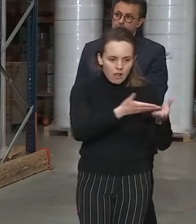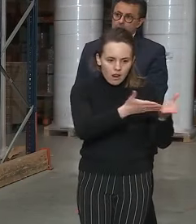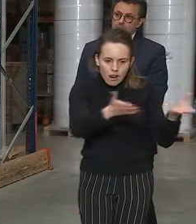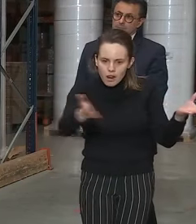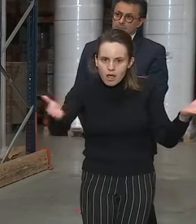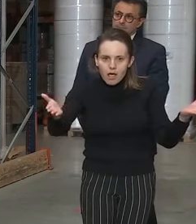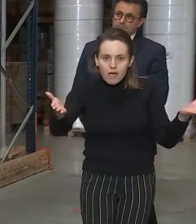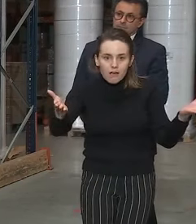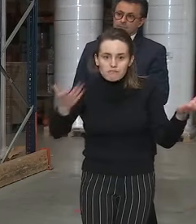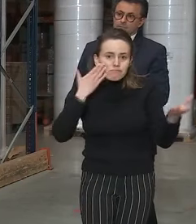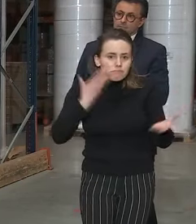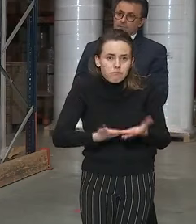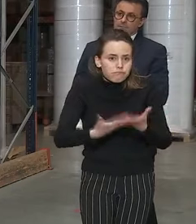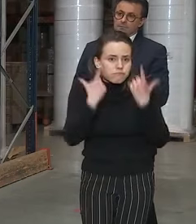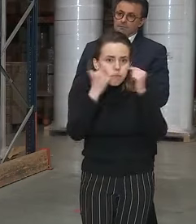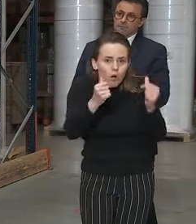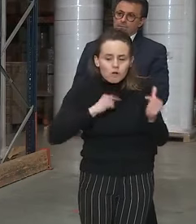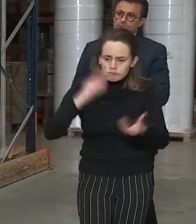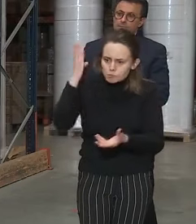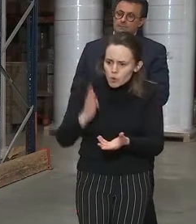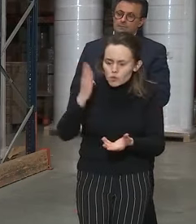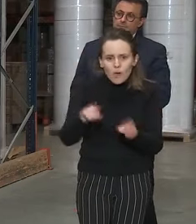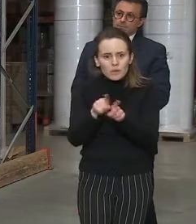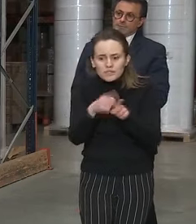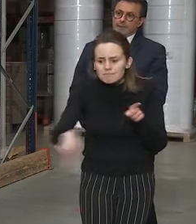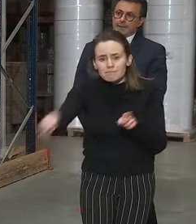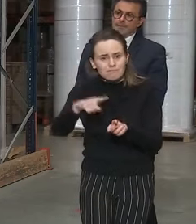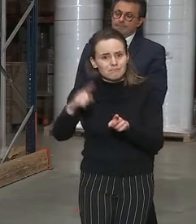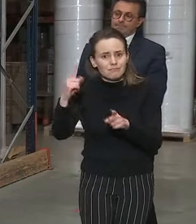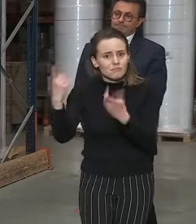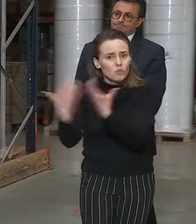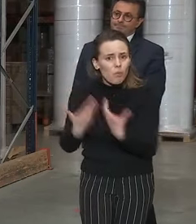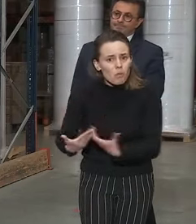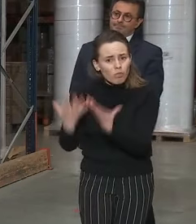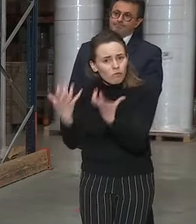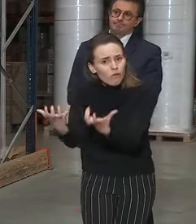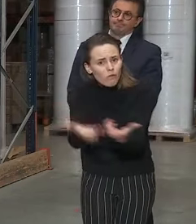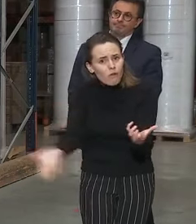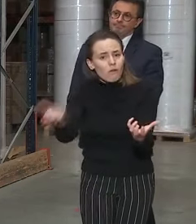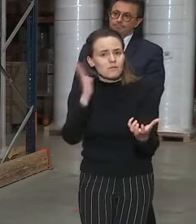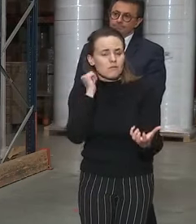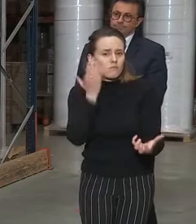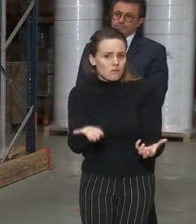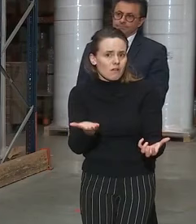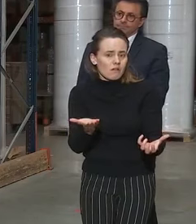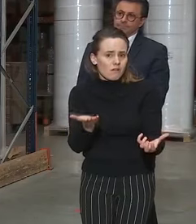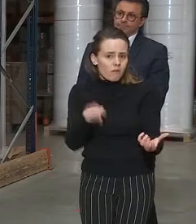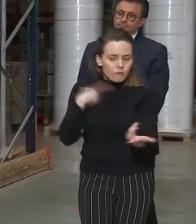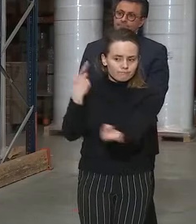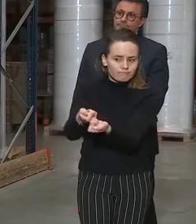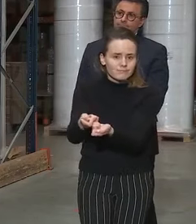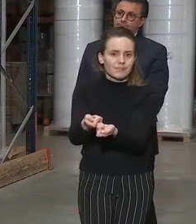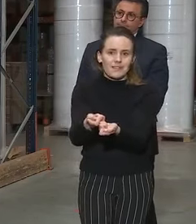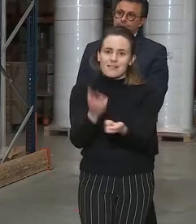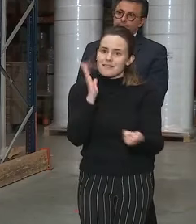qui est là. Je la constate comme vous. Et donc plus on voudra que le pays sorte d'une situation de